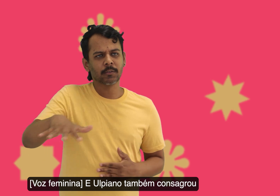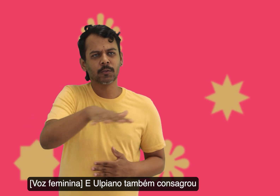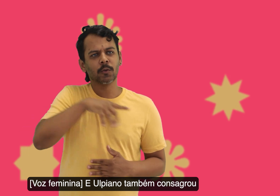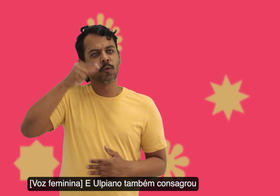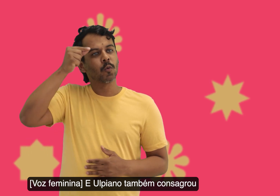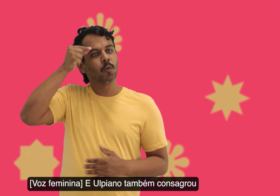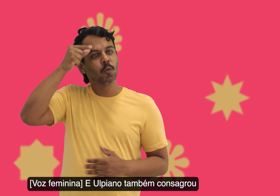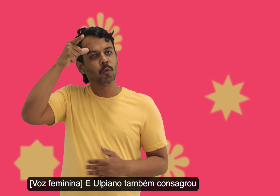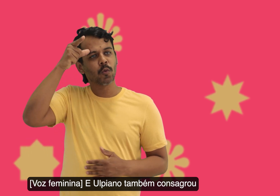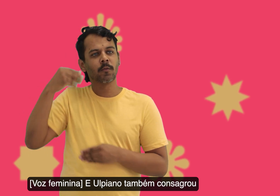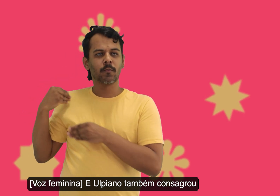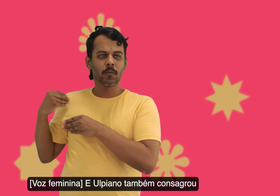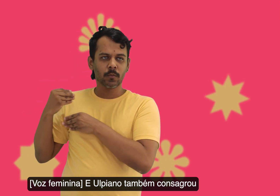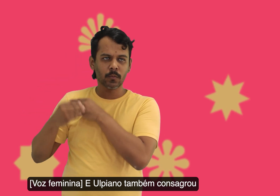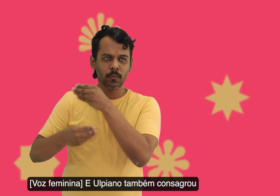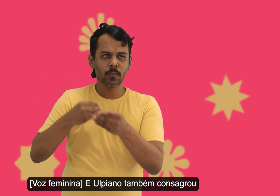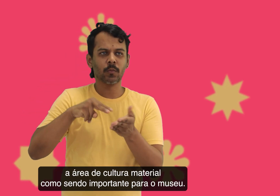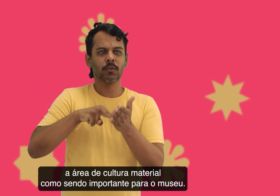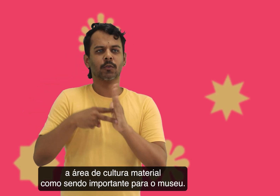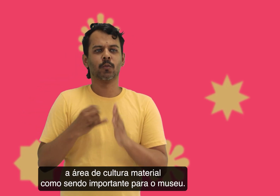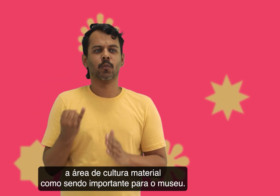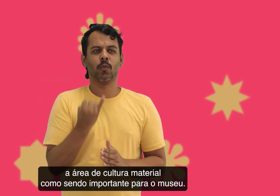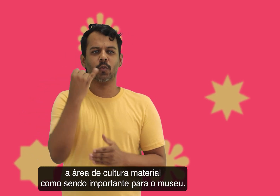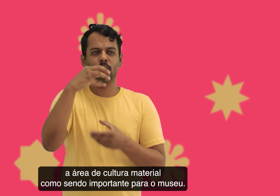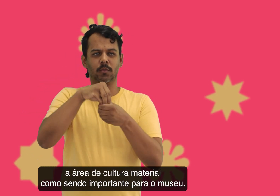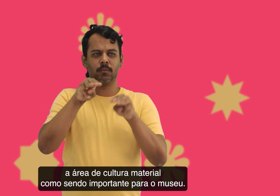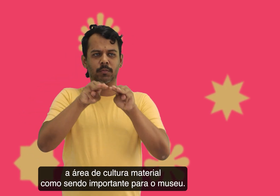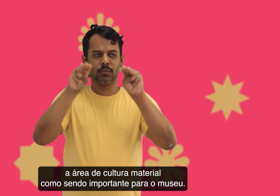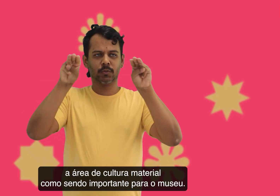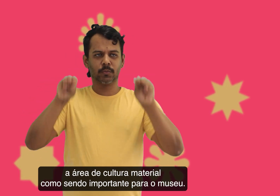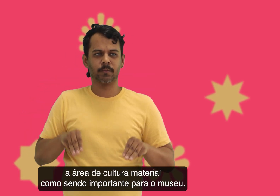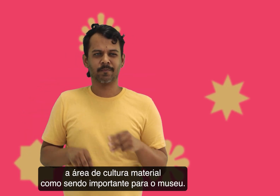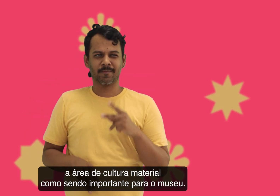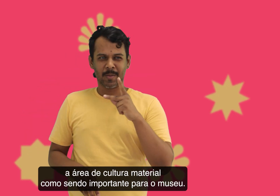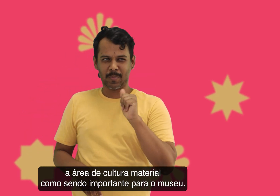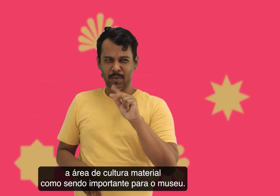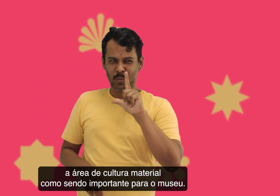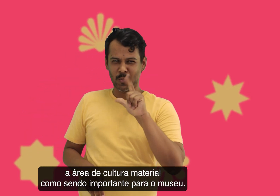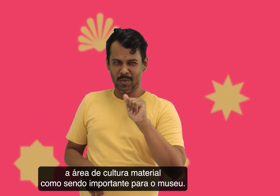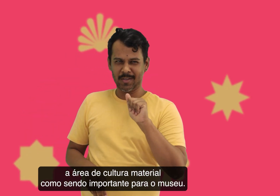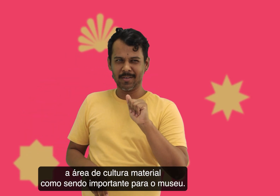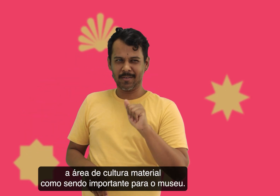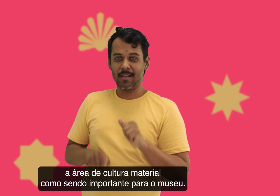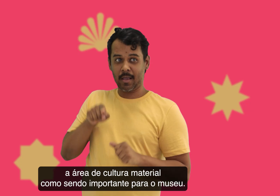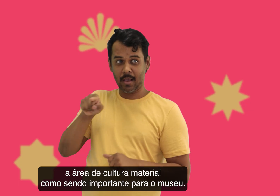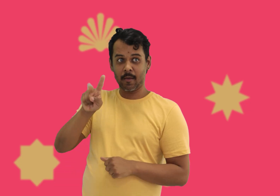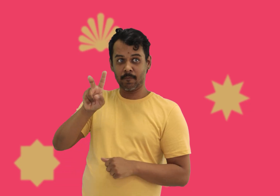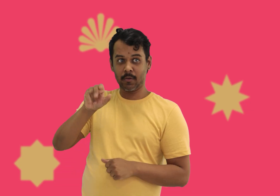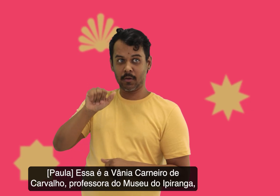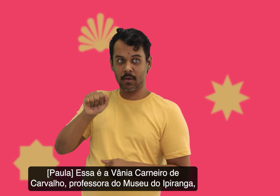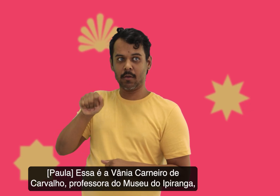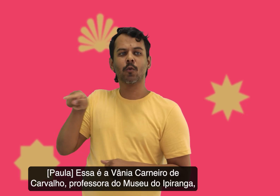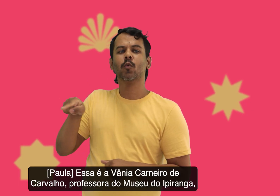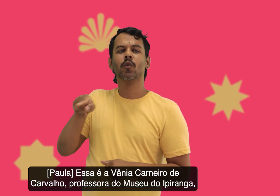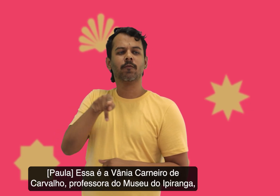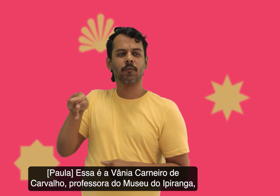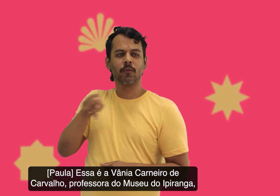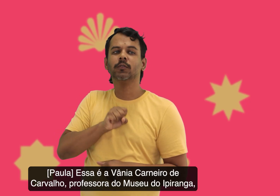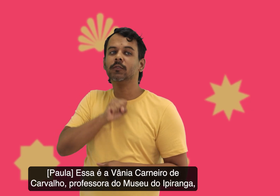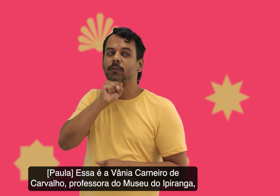que o piano também consagrou a área de cultura material como sendo importante para o museu. Essa é a Vânia Carneiro